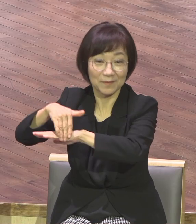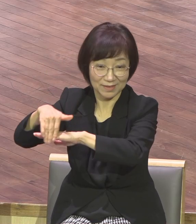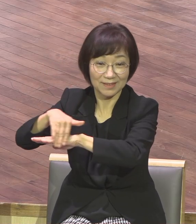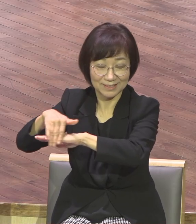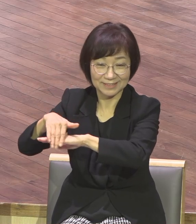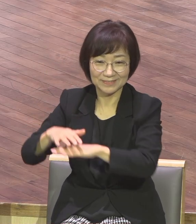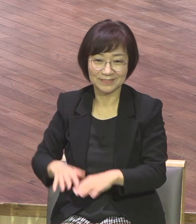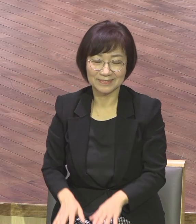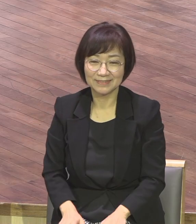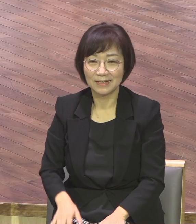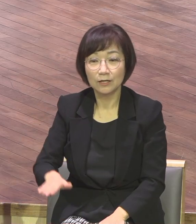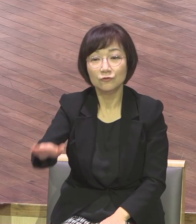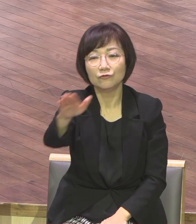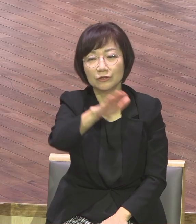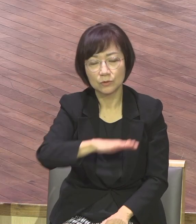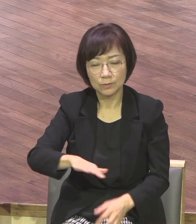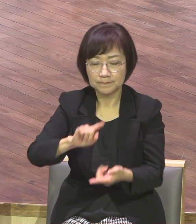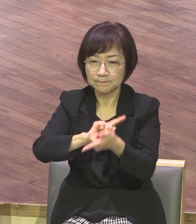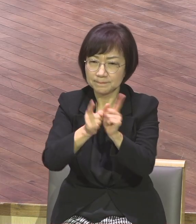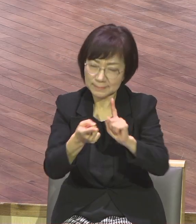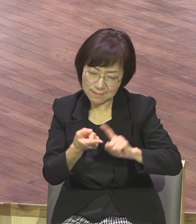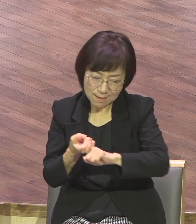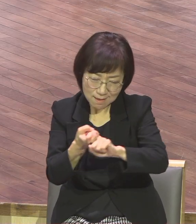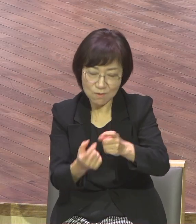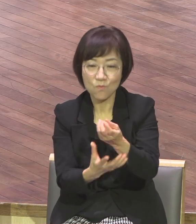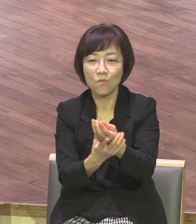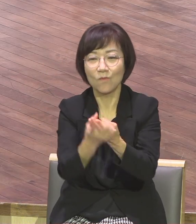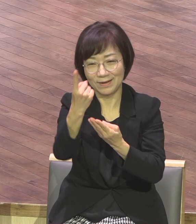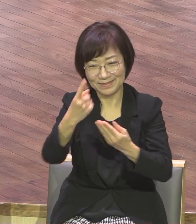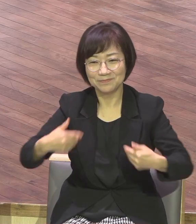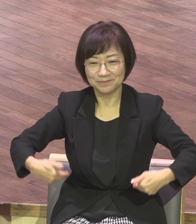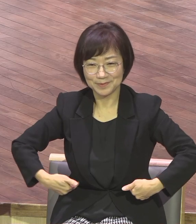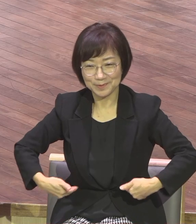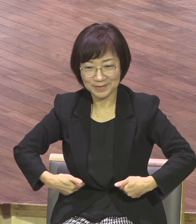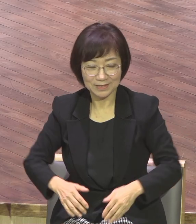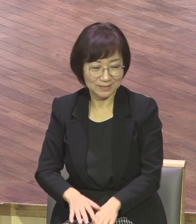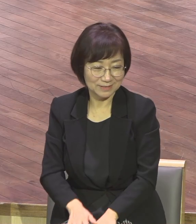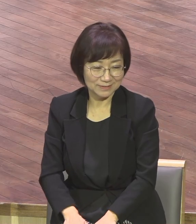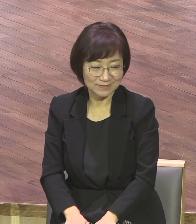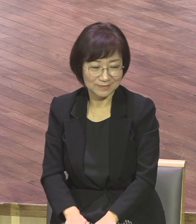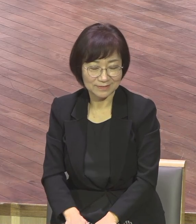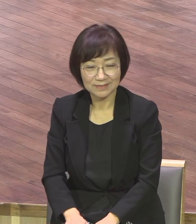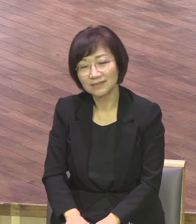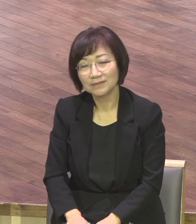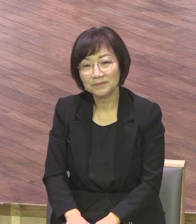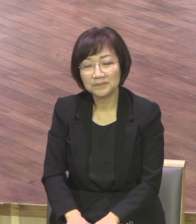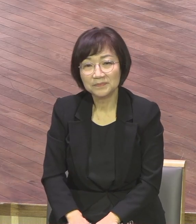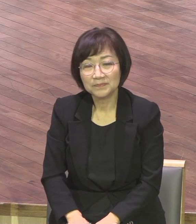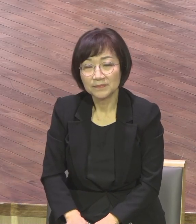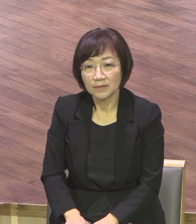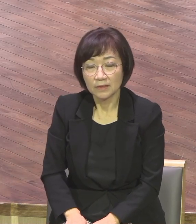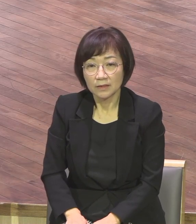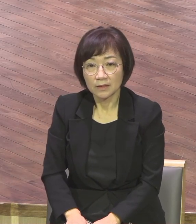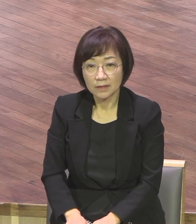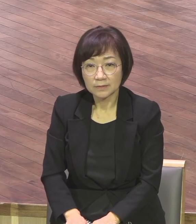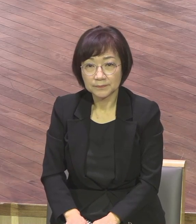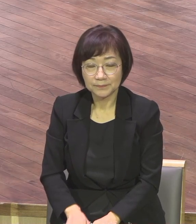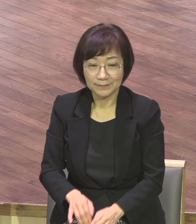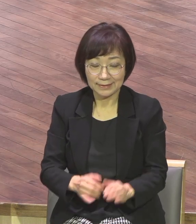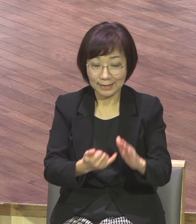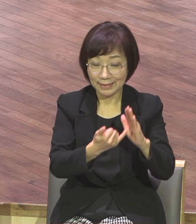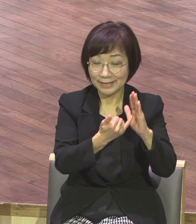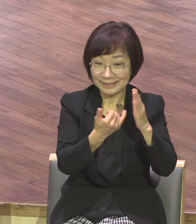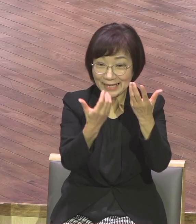됩니다. 원리스. 우리 교회만큼 원리스는 교회도 없어요. 원리스. 아멘. 원리스. 원리스가 돼야 돼.